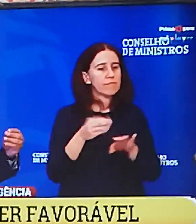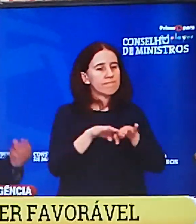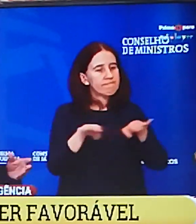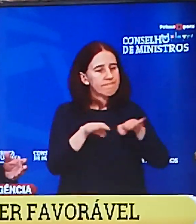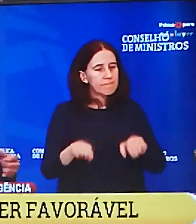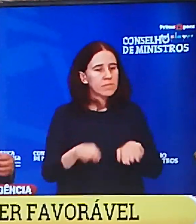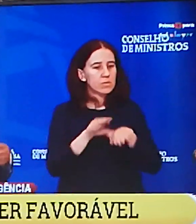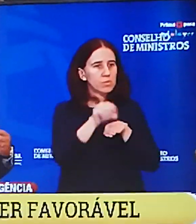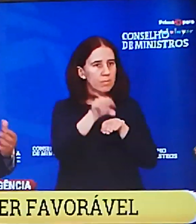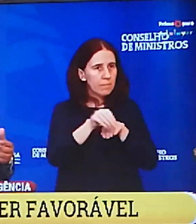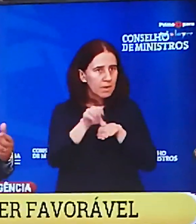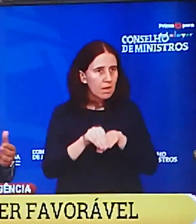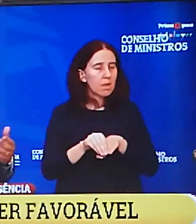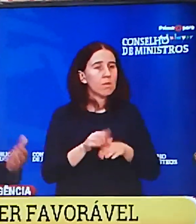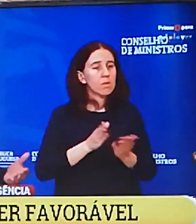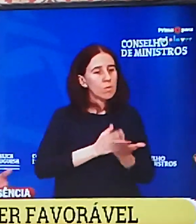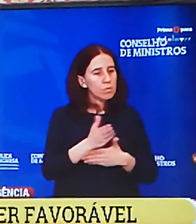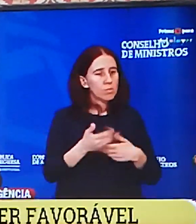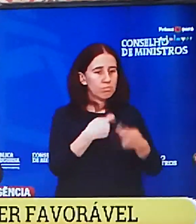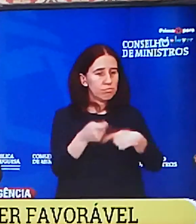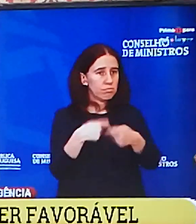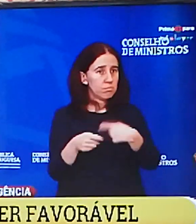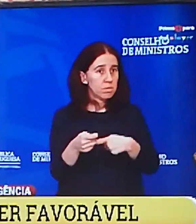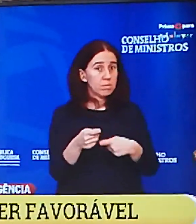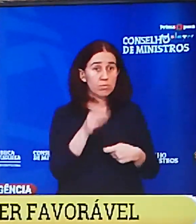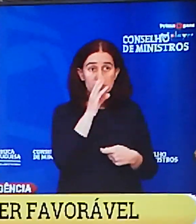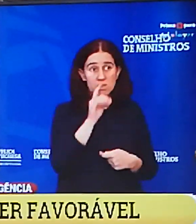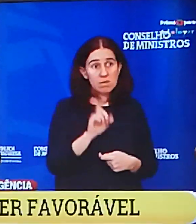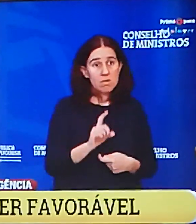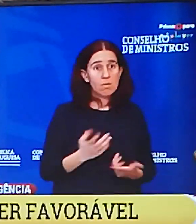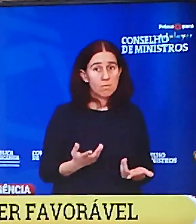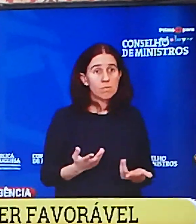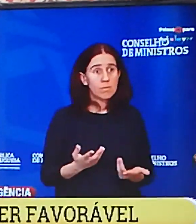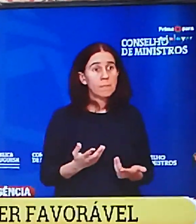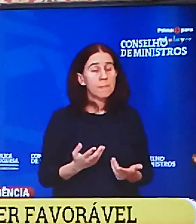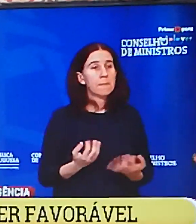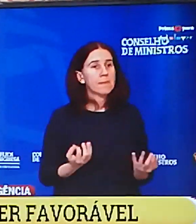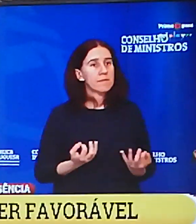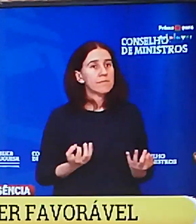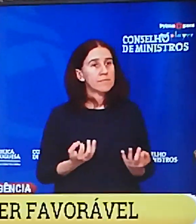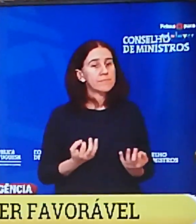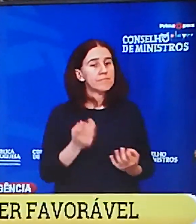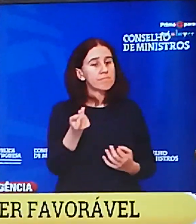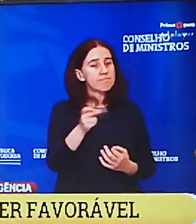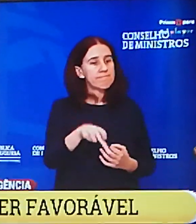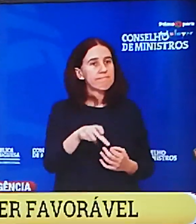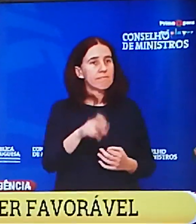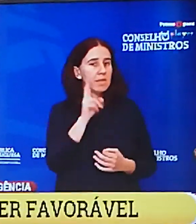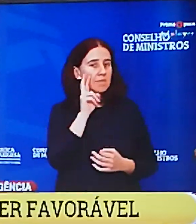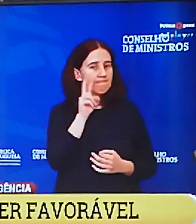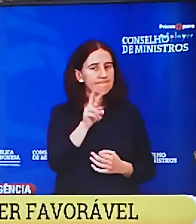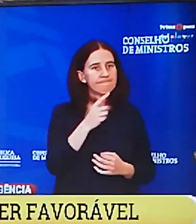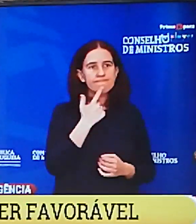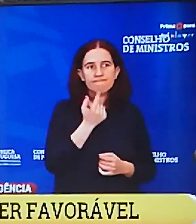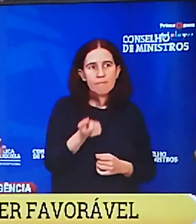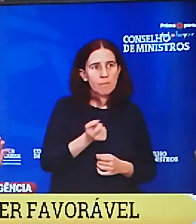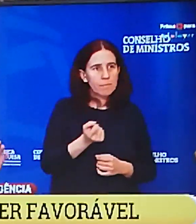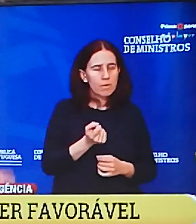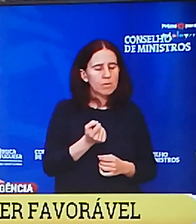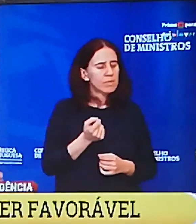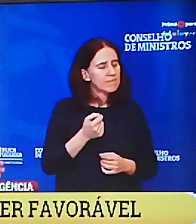prateleiras de supermercados e a continuam a ser comercializados, porque senão assistiremos àquilo que não podemos assistir, que não há